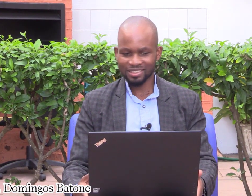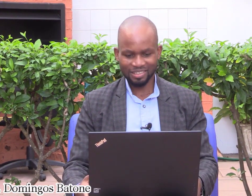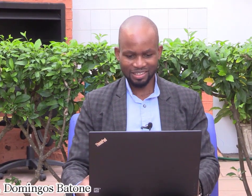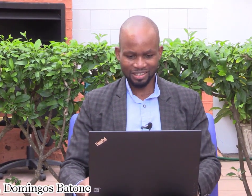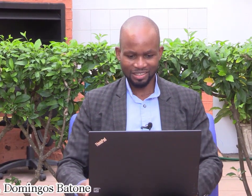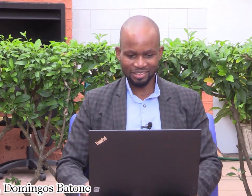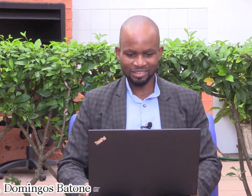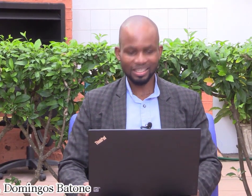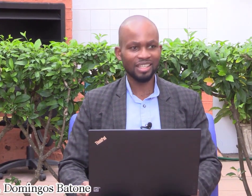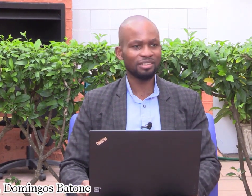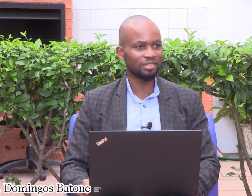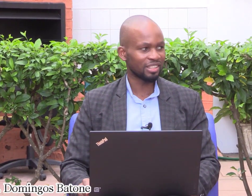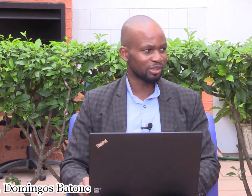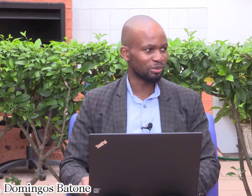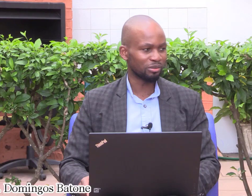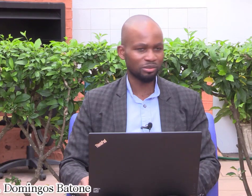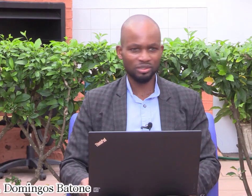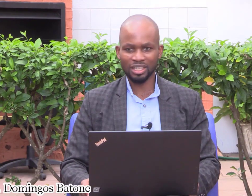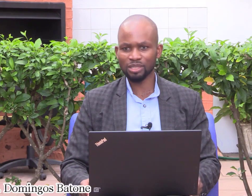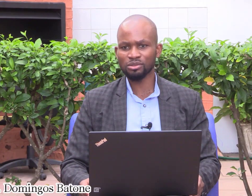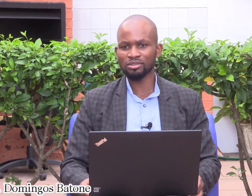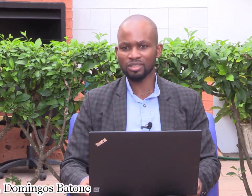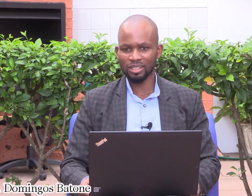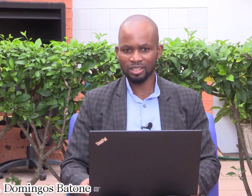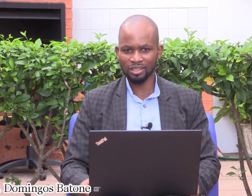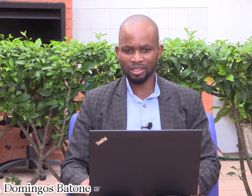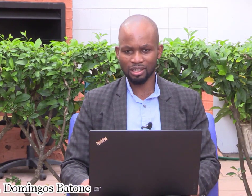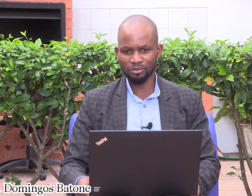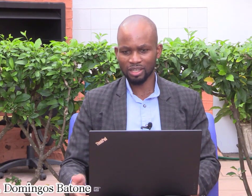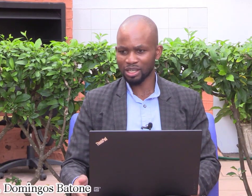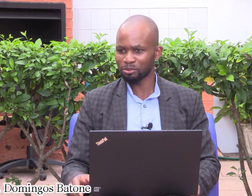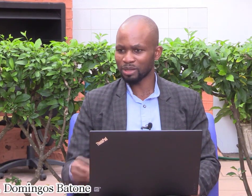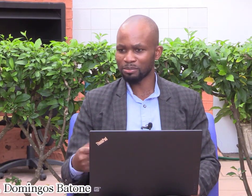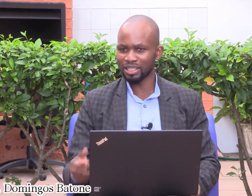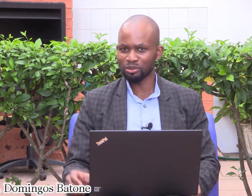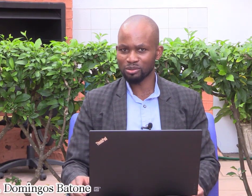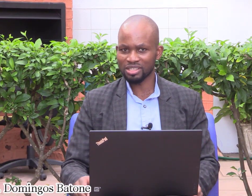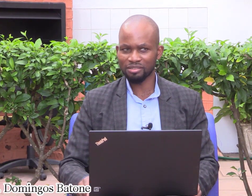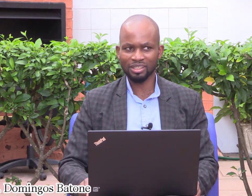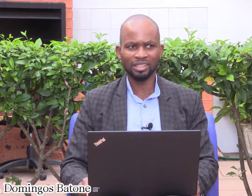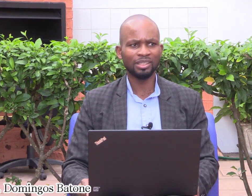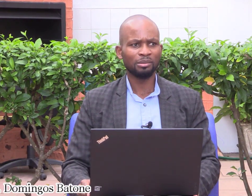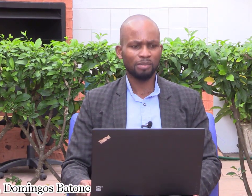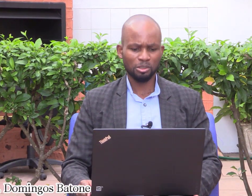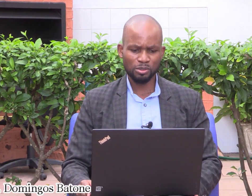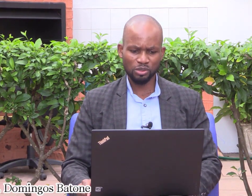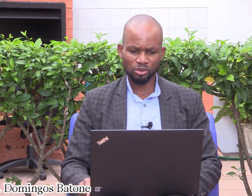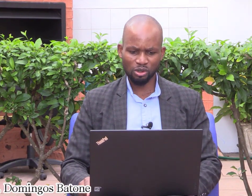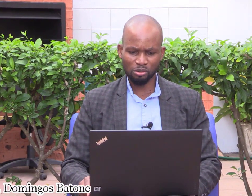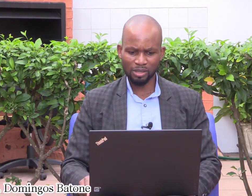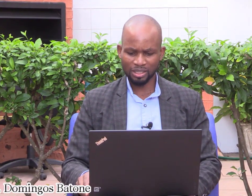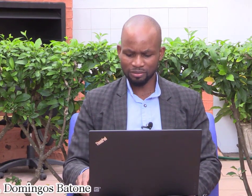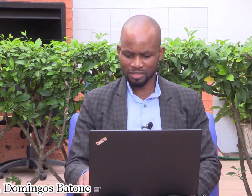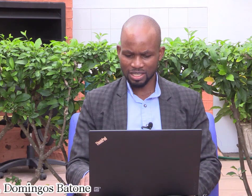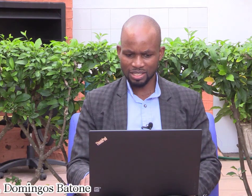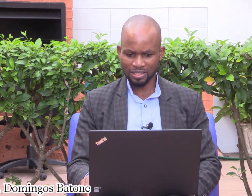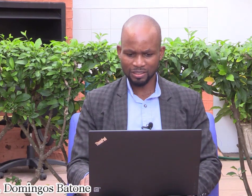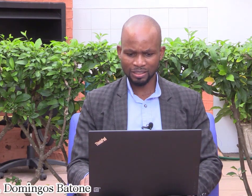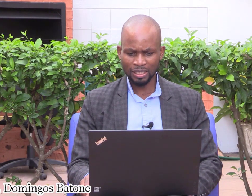que têm defendido os direitos e advogado para a mídia inclusiva para as pessoas com alguma deficiência.